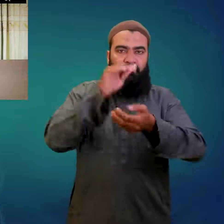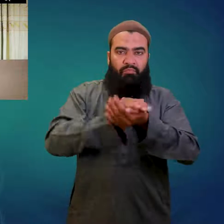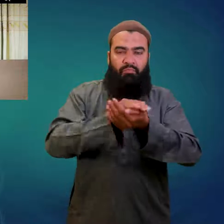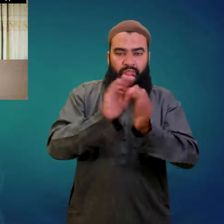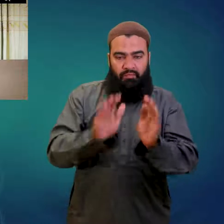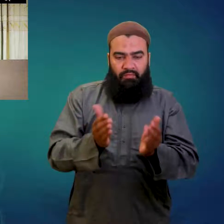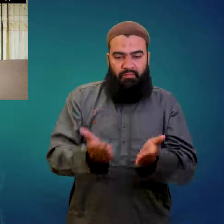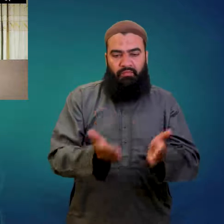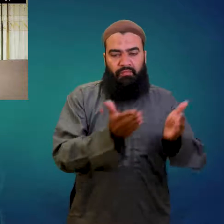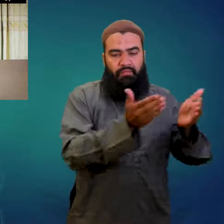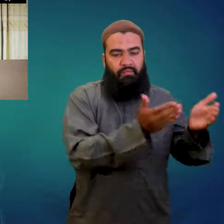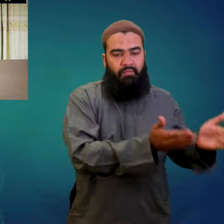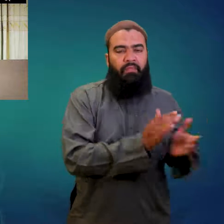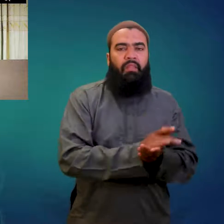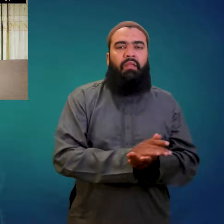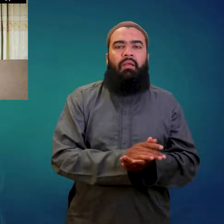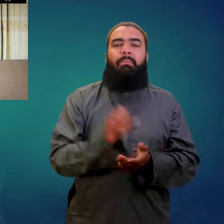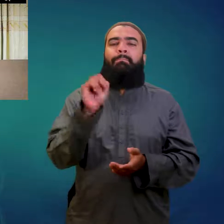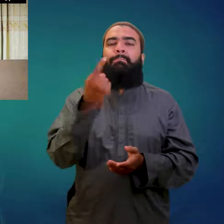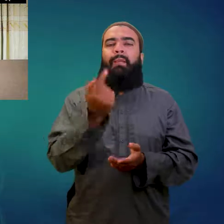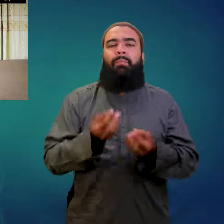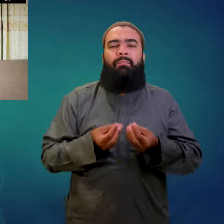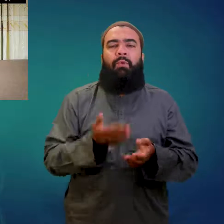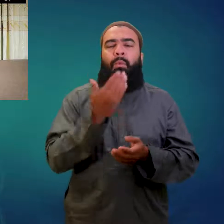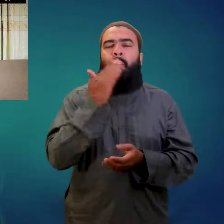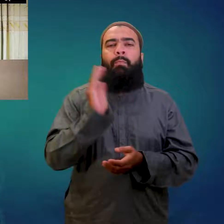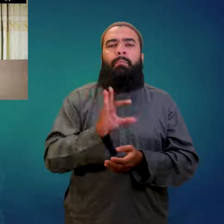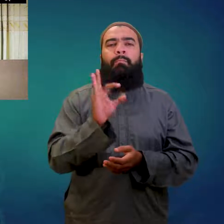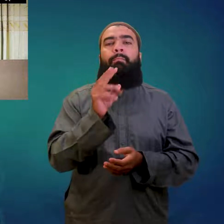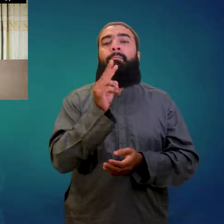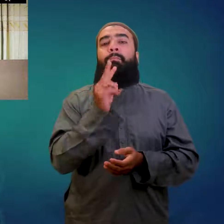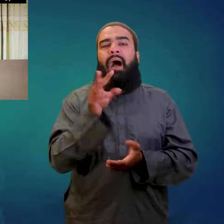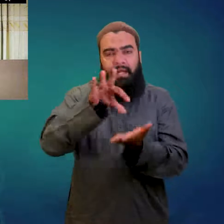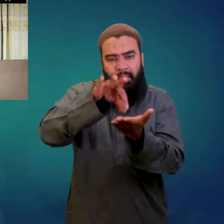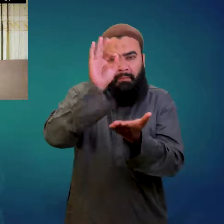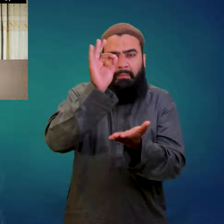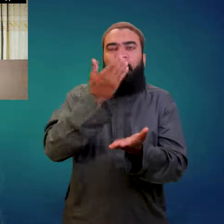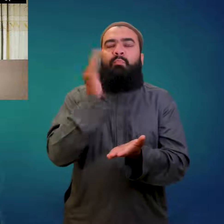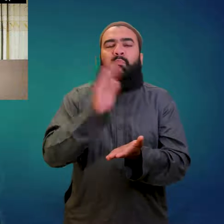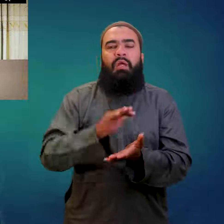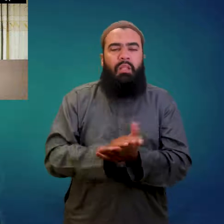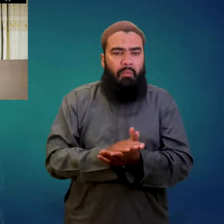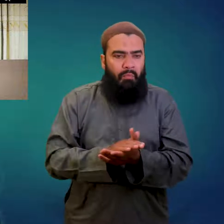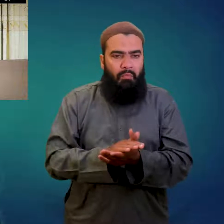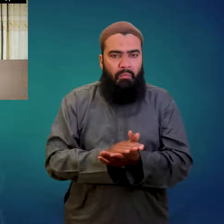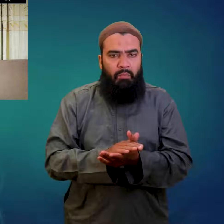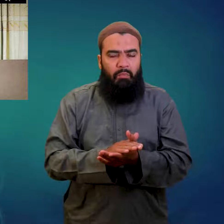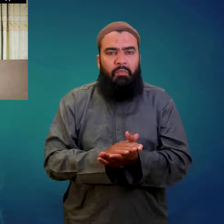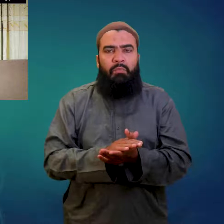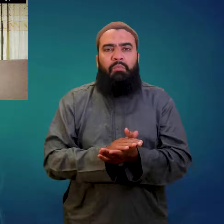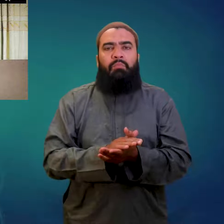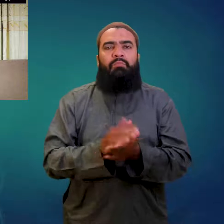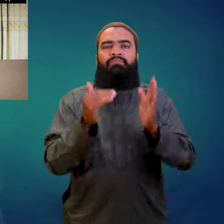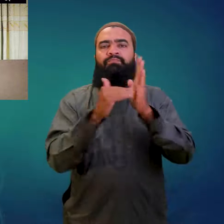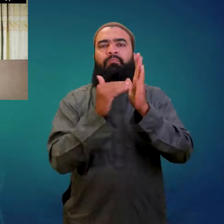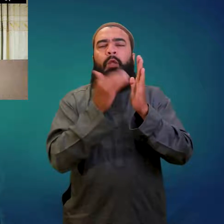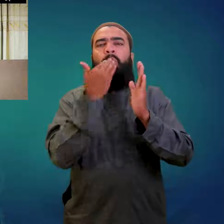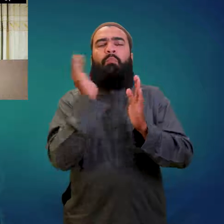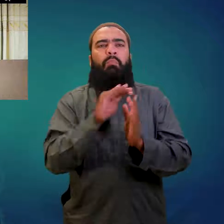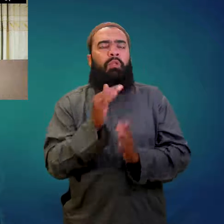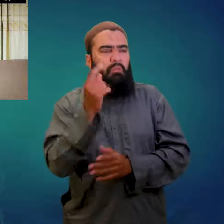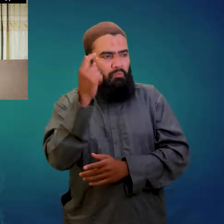رکوع نمبر 1 میں ایک اہم مسئلہ بیان ہوا جسے زہار کا مسئلہ کہا جاتا